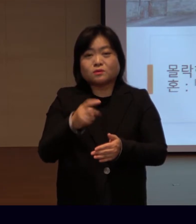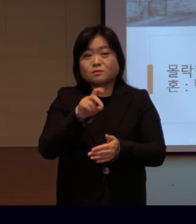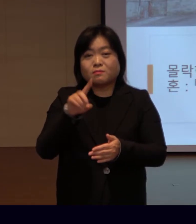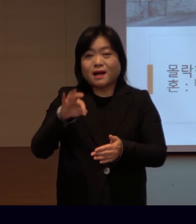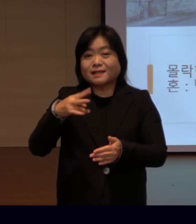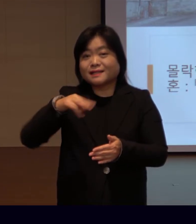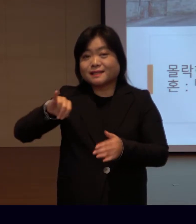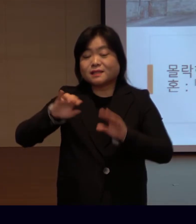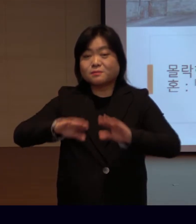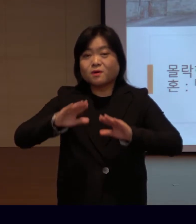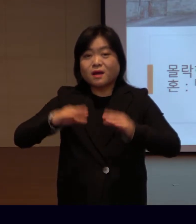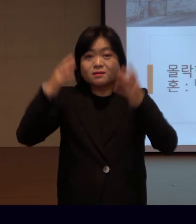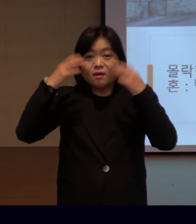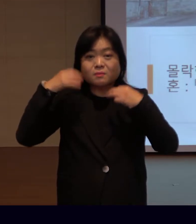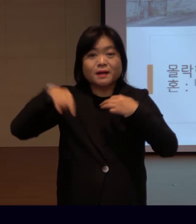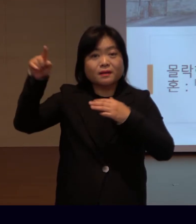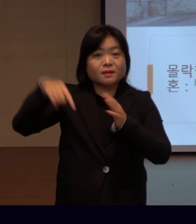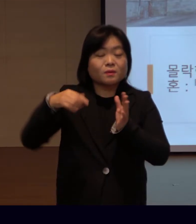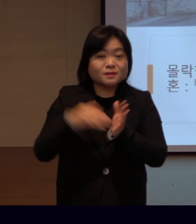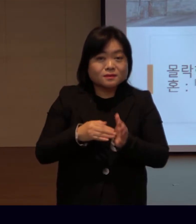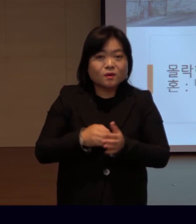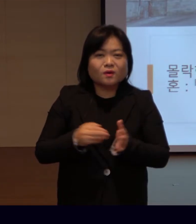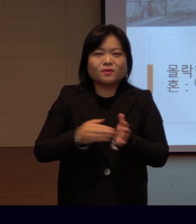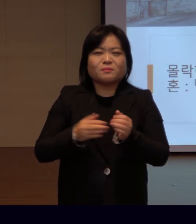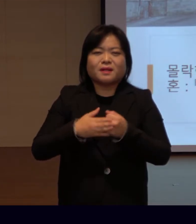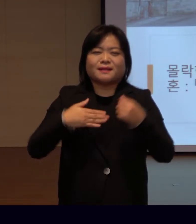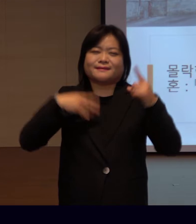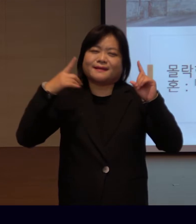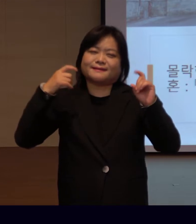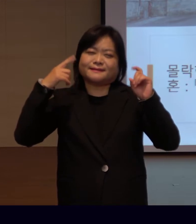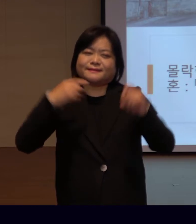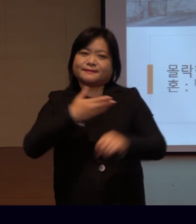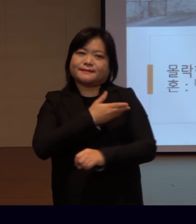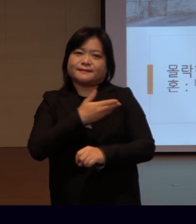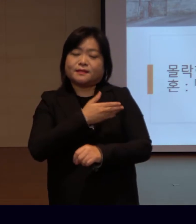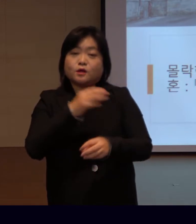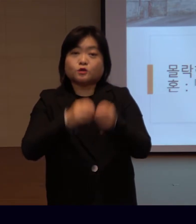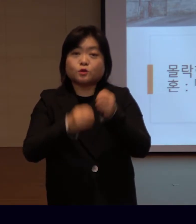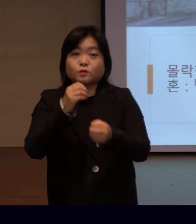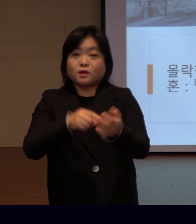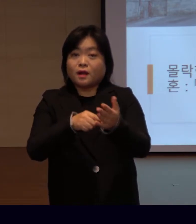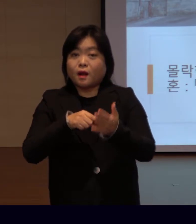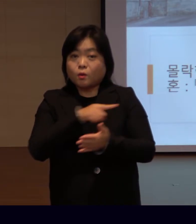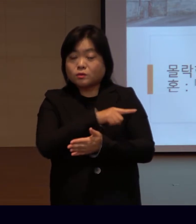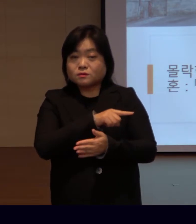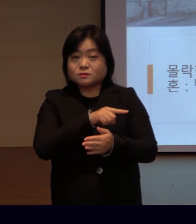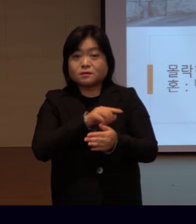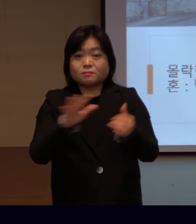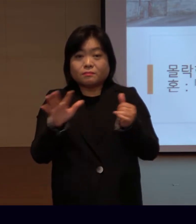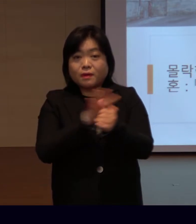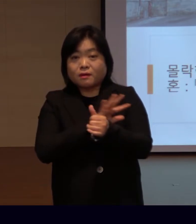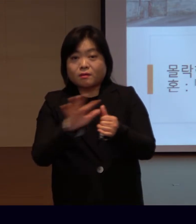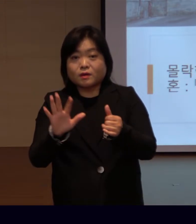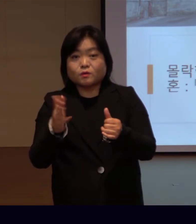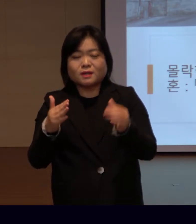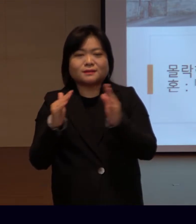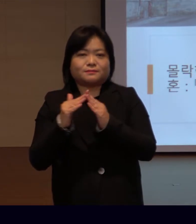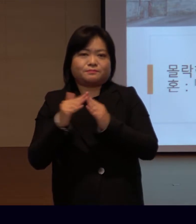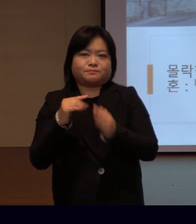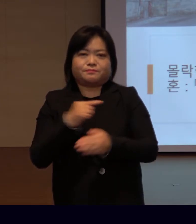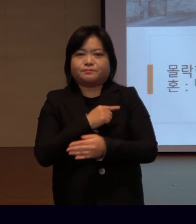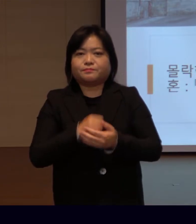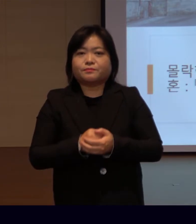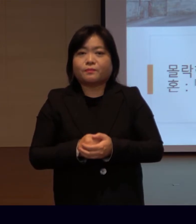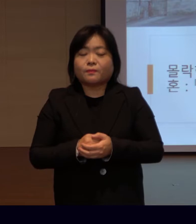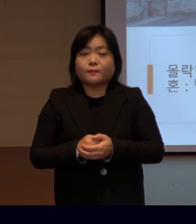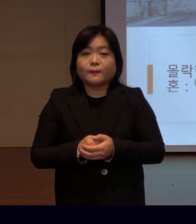여름에 여기를 갔다 왔어요. 제가 찍은 사진인데요. 이게 소설 나오는 무대의 그 집입니다.